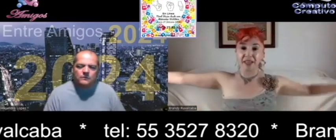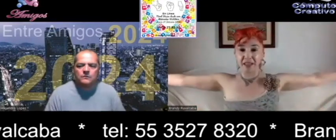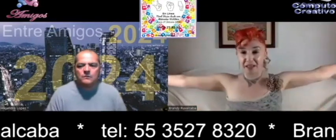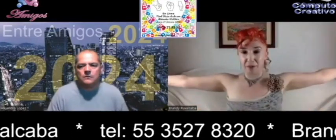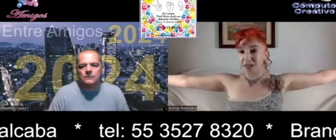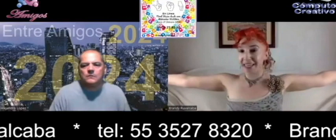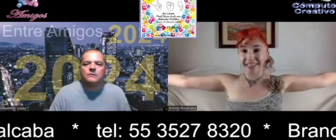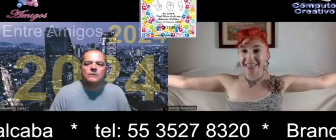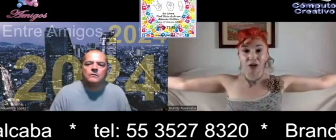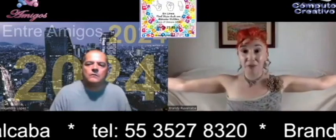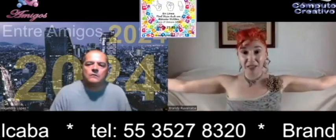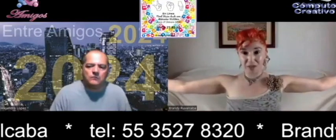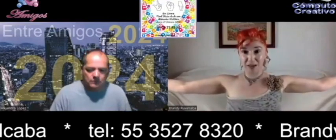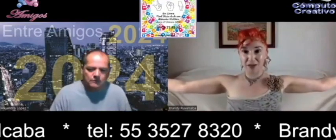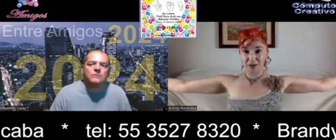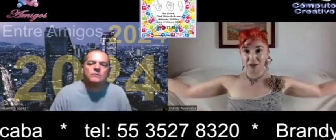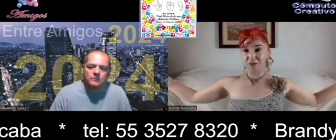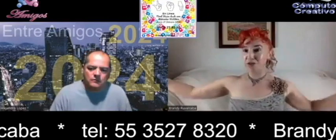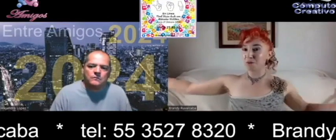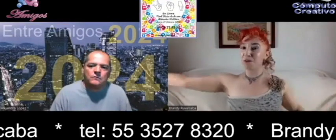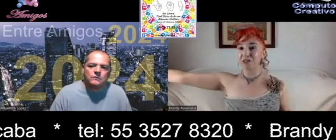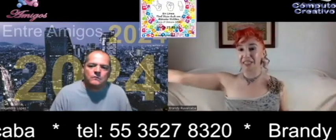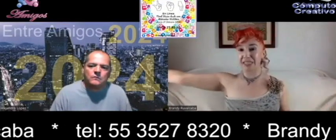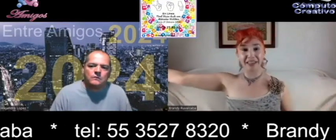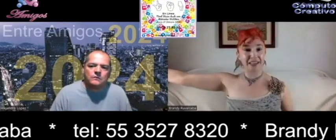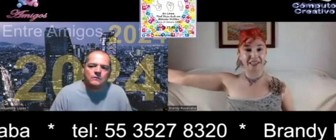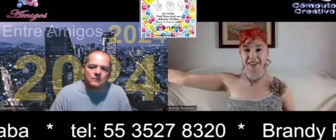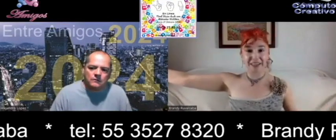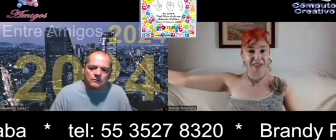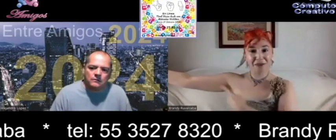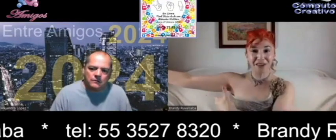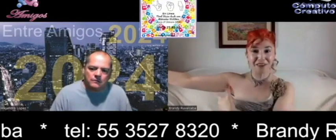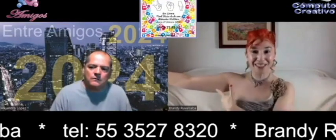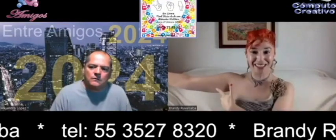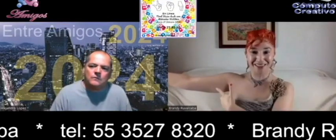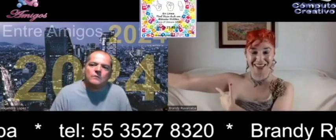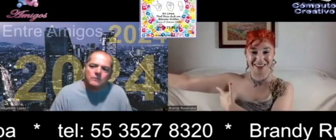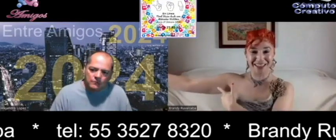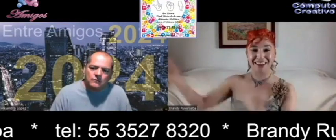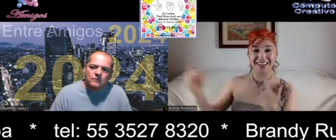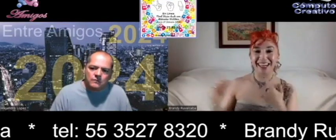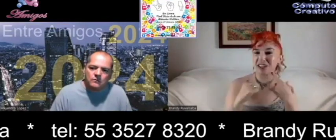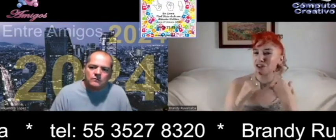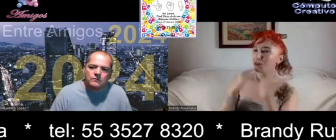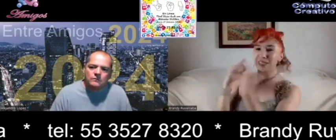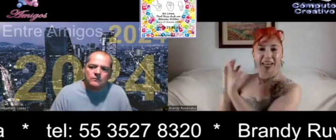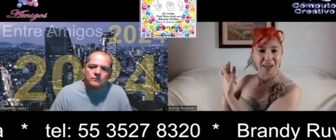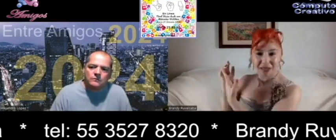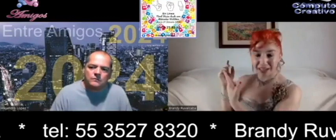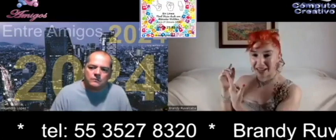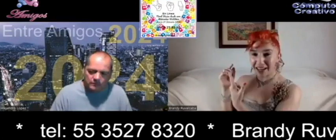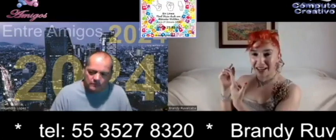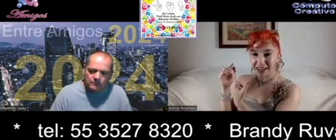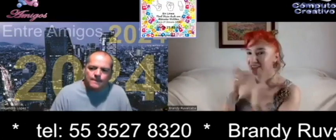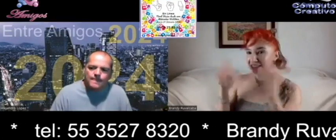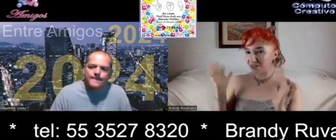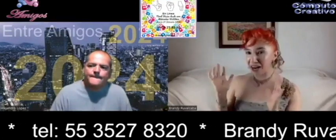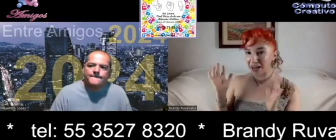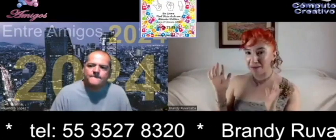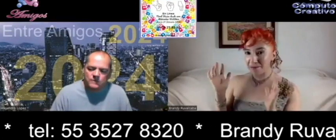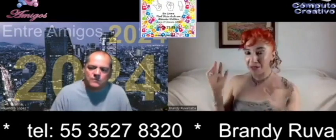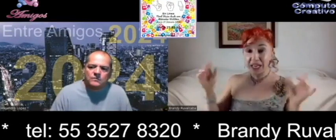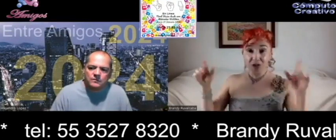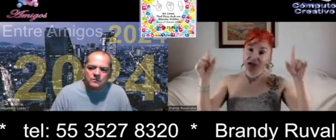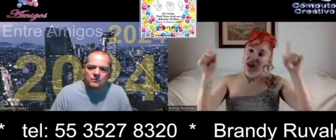salir porque allá ya no ves mis manos, ¿no? Yo no puedo hacerte las señas acá porque no me estás viendo. Equivaldría que yo volteara mi cara y te